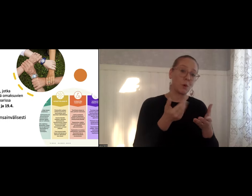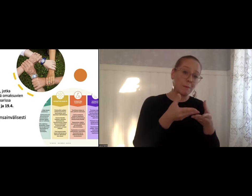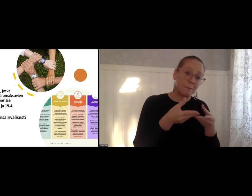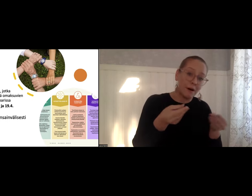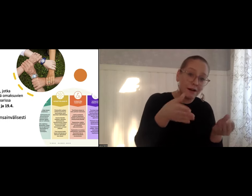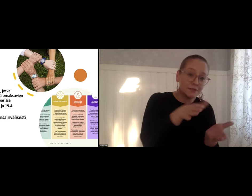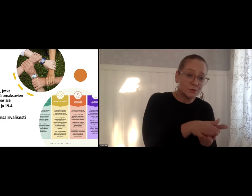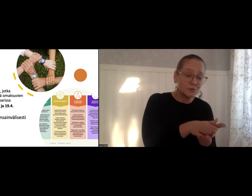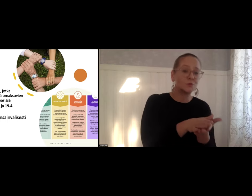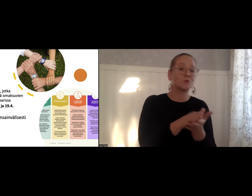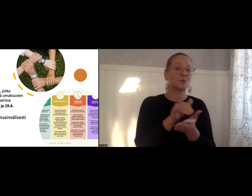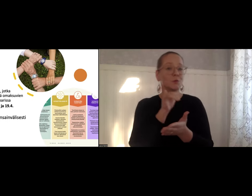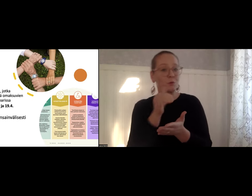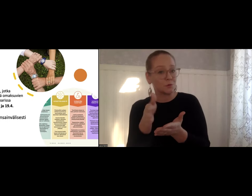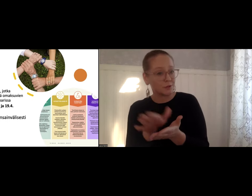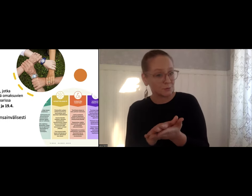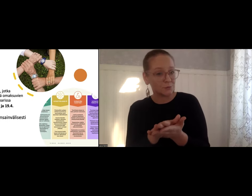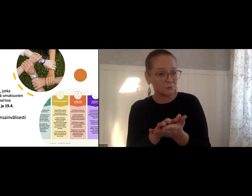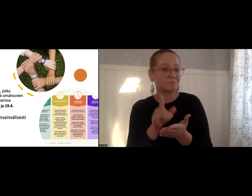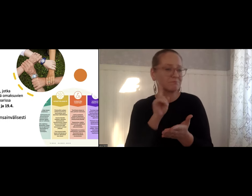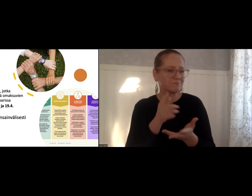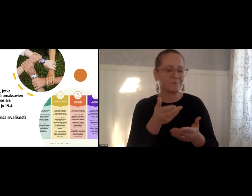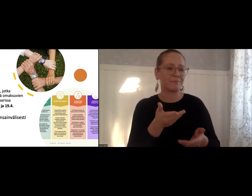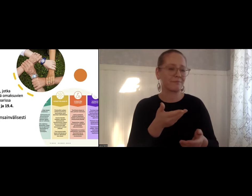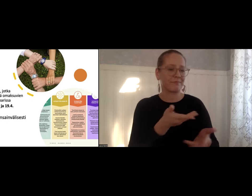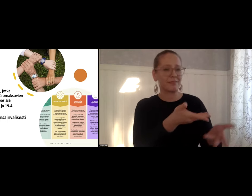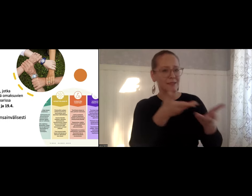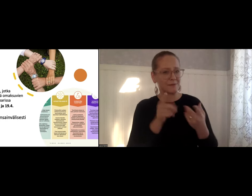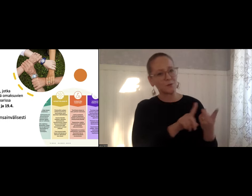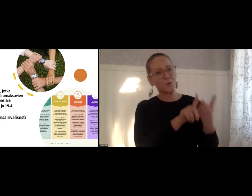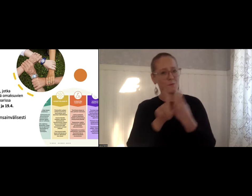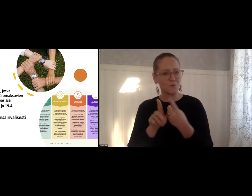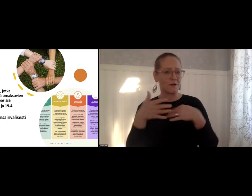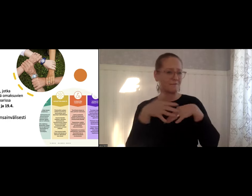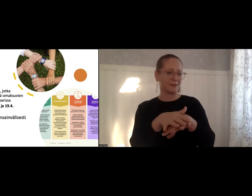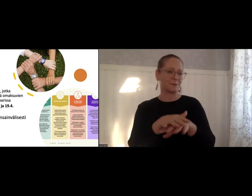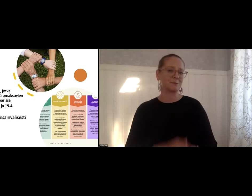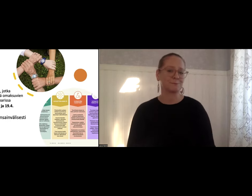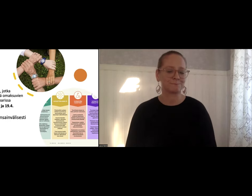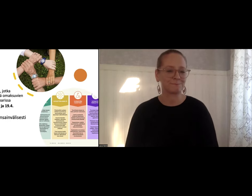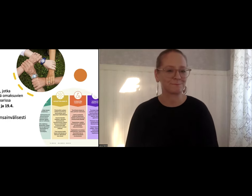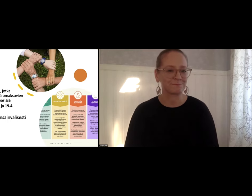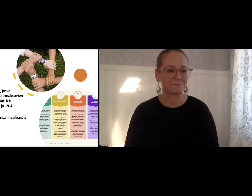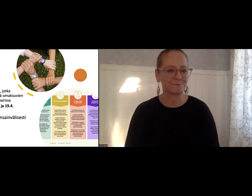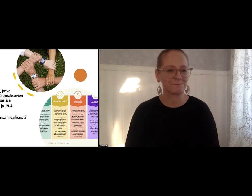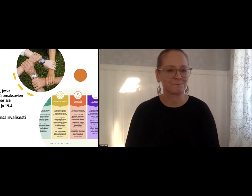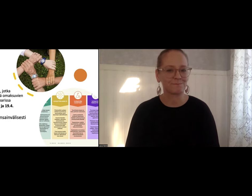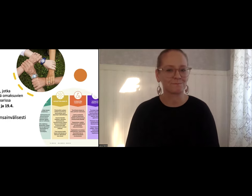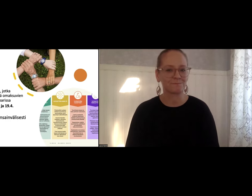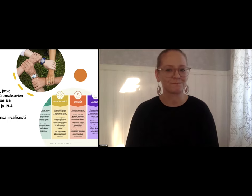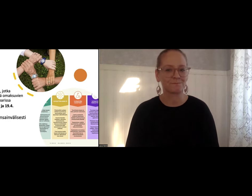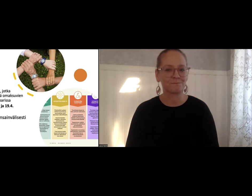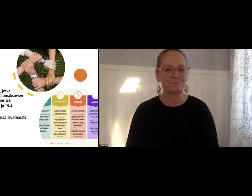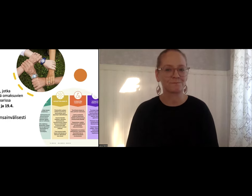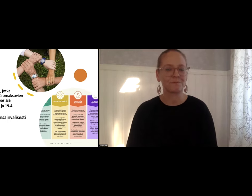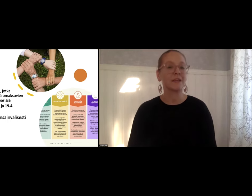Seuraavat verkoston tapaamiset ovat maaliskuussa ja huhtikuussa. Ja tervetuloa mukaan näihin